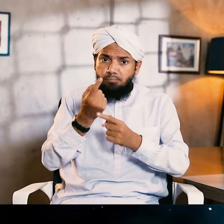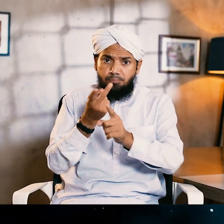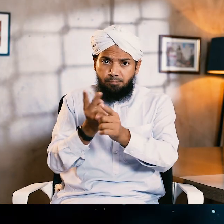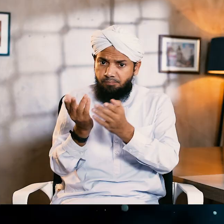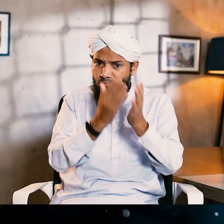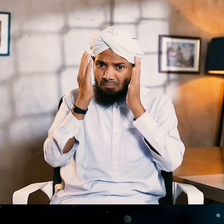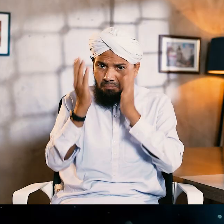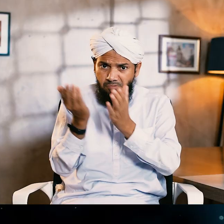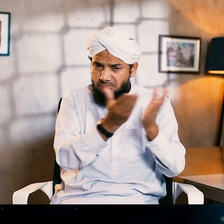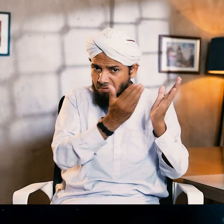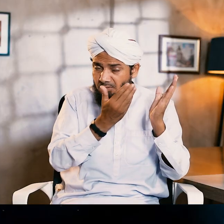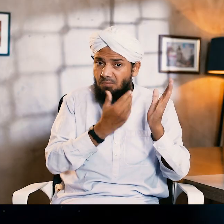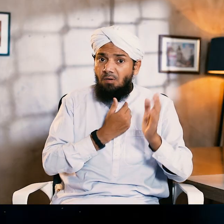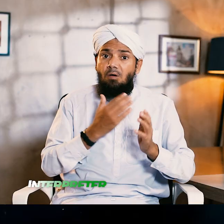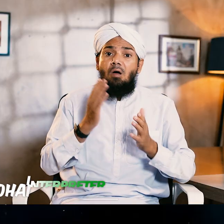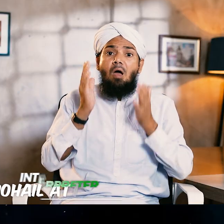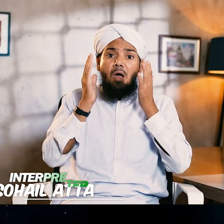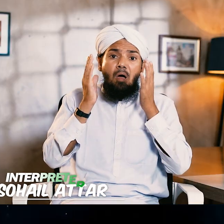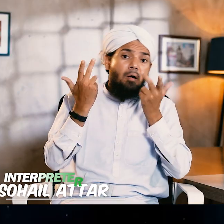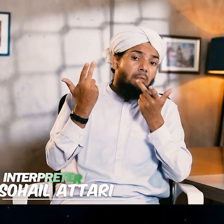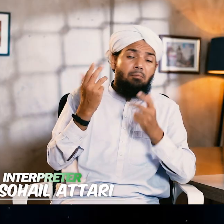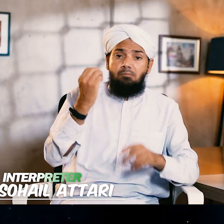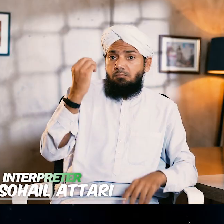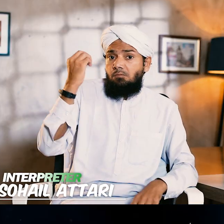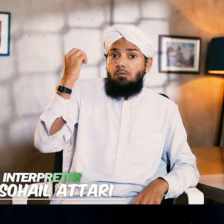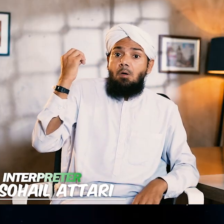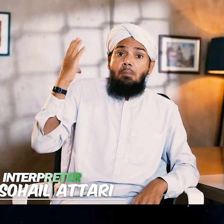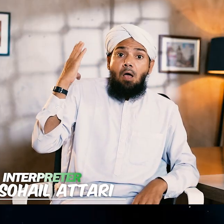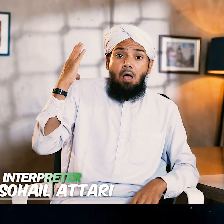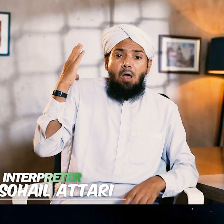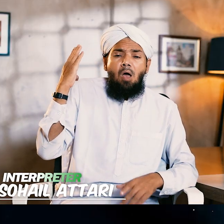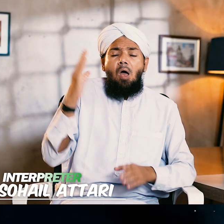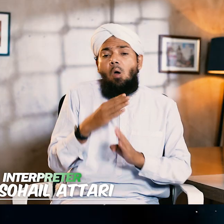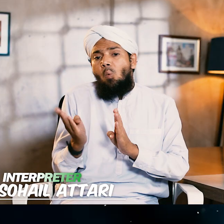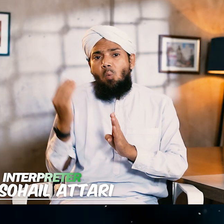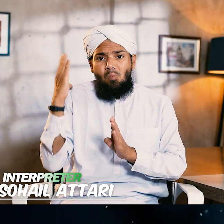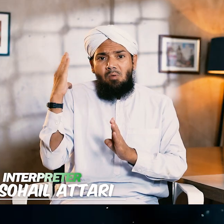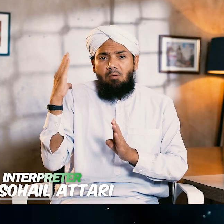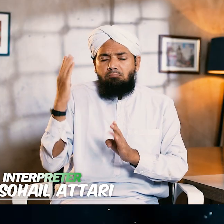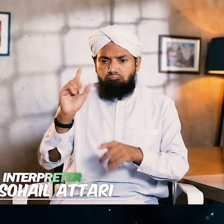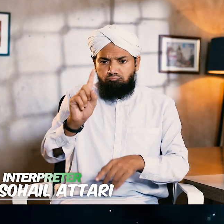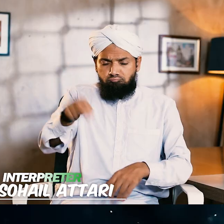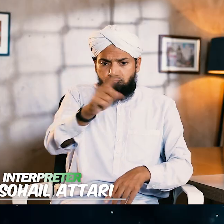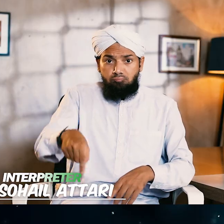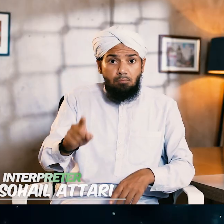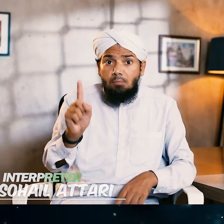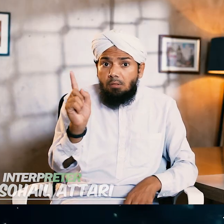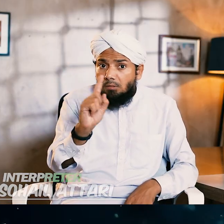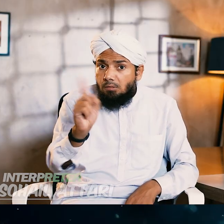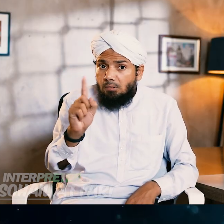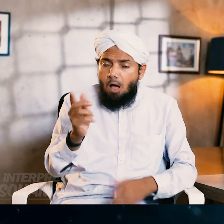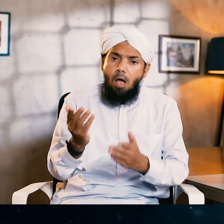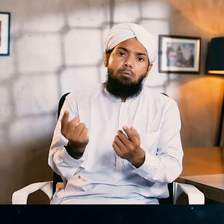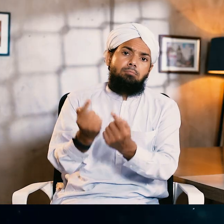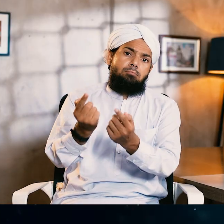امر بالمعروف کریں، نیکی کی دعوت دیں، اور جو نیکیاں وہ کر رہا ہے اس سے اس کو روکے نہیں۔ یہ خاص خیال رکھے گا۔ یہ اب